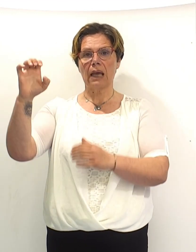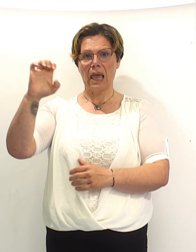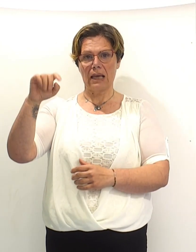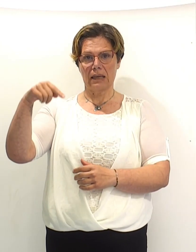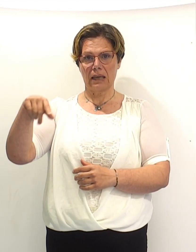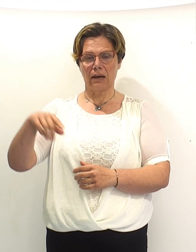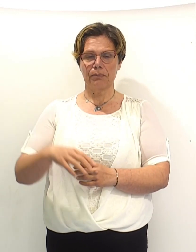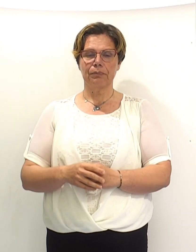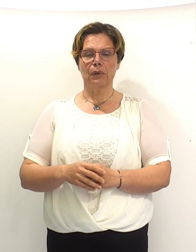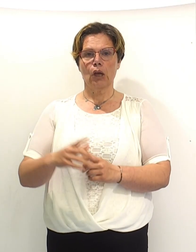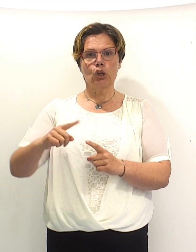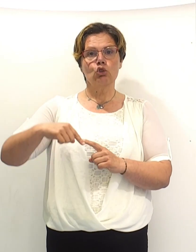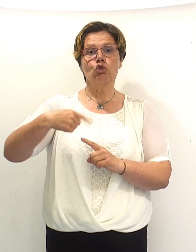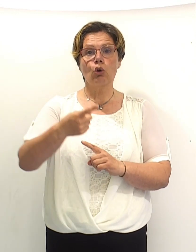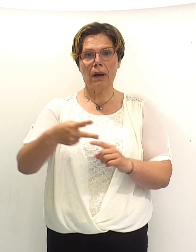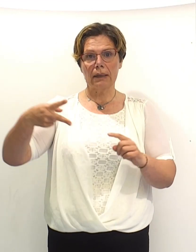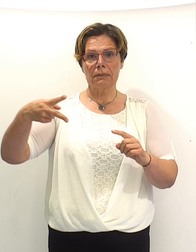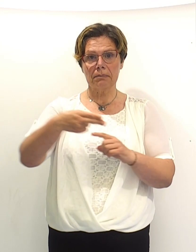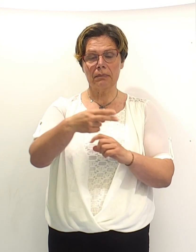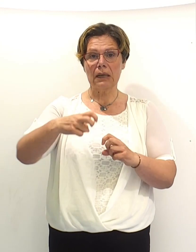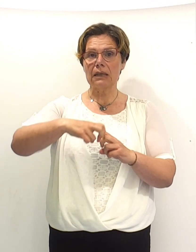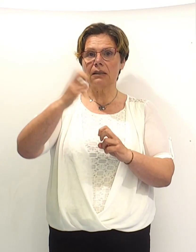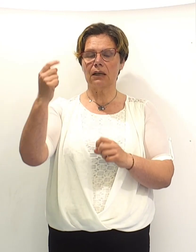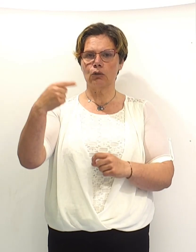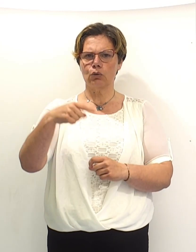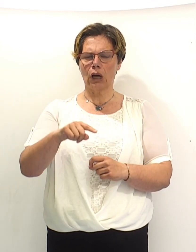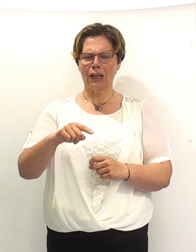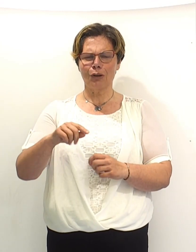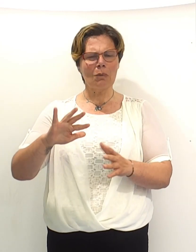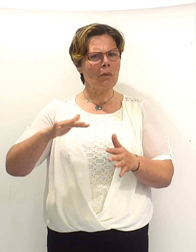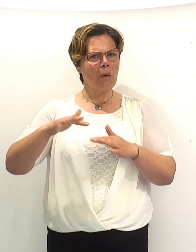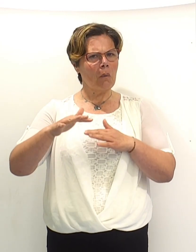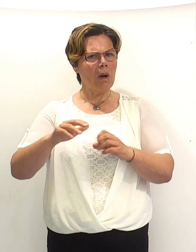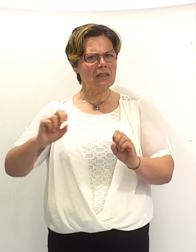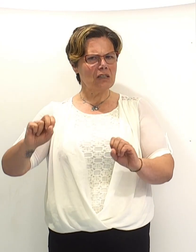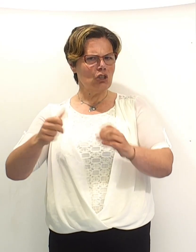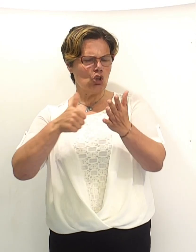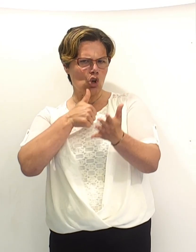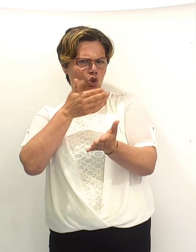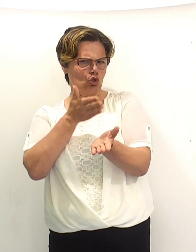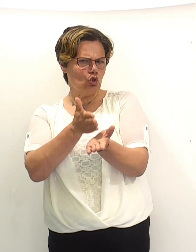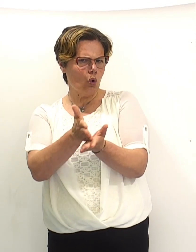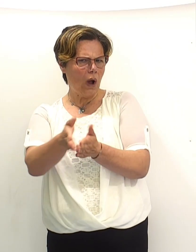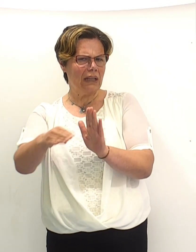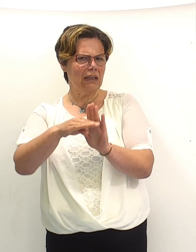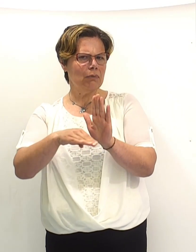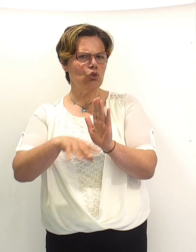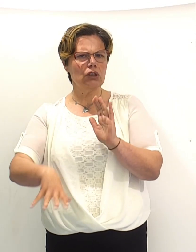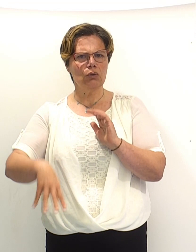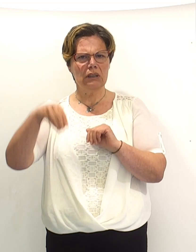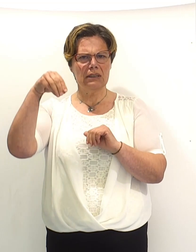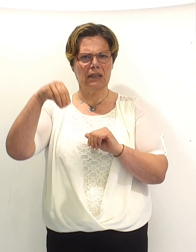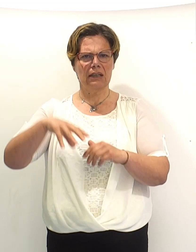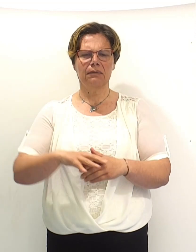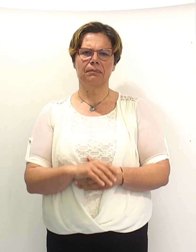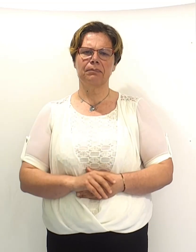sarà inaugurato nella giornata di domani dopo quasi 18 anni dal progetto iniziale.